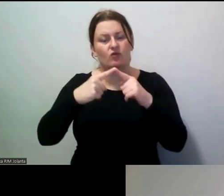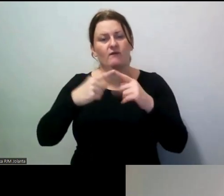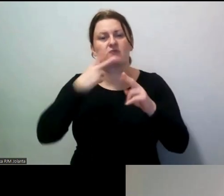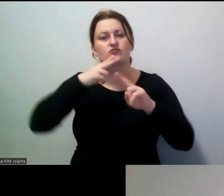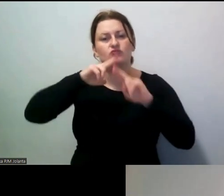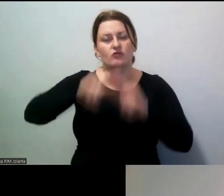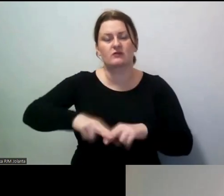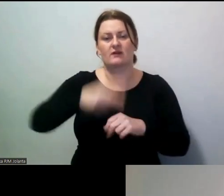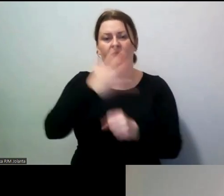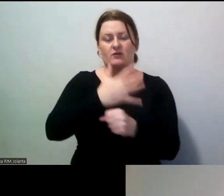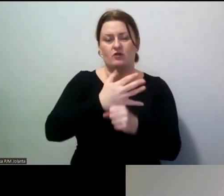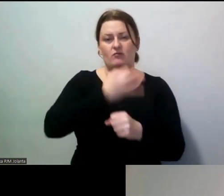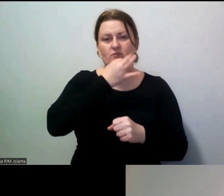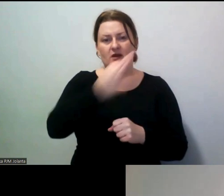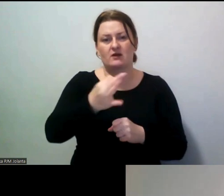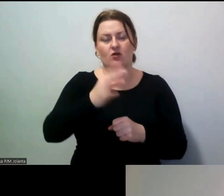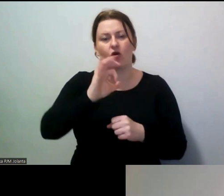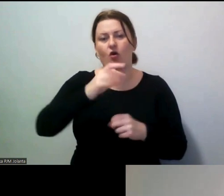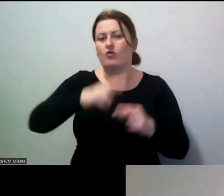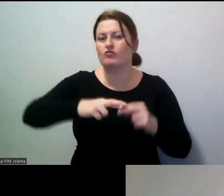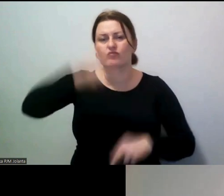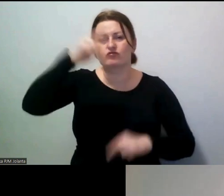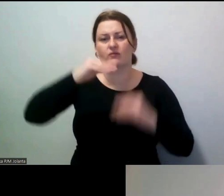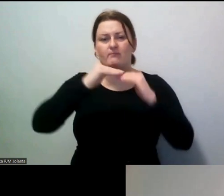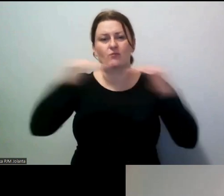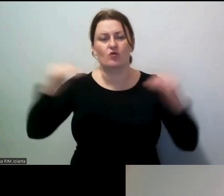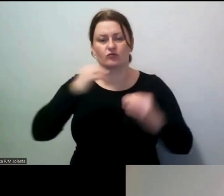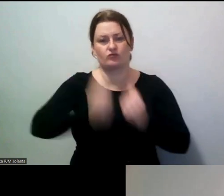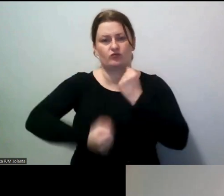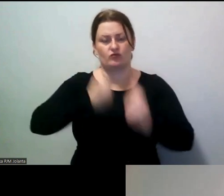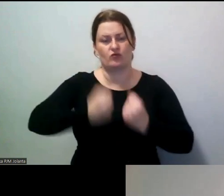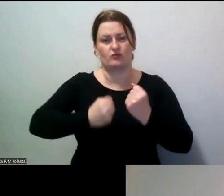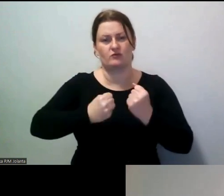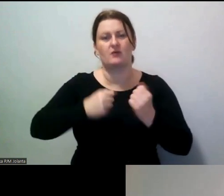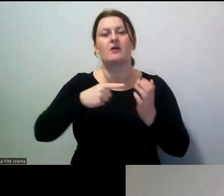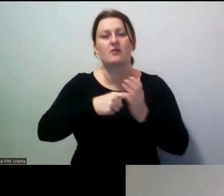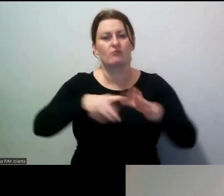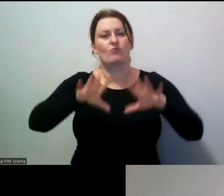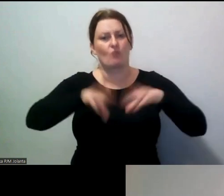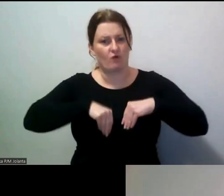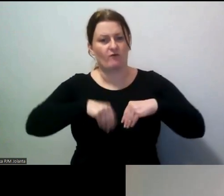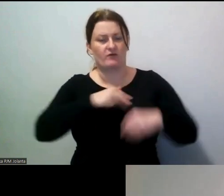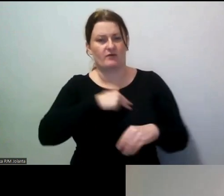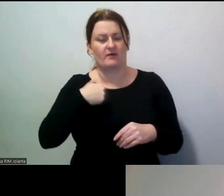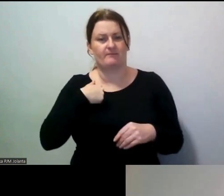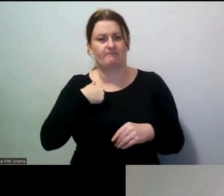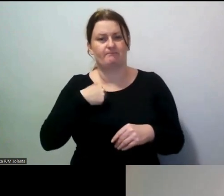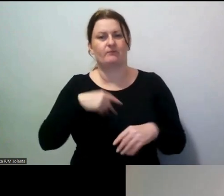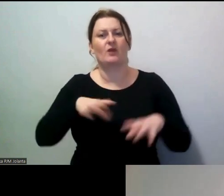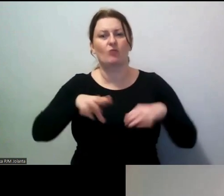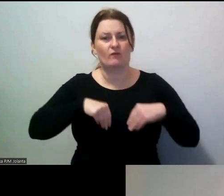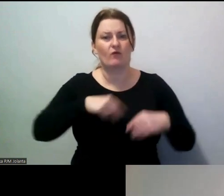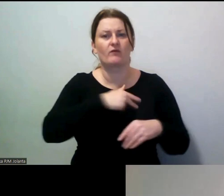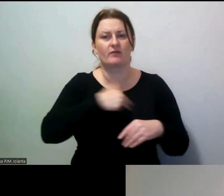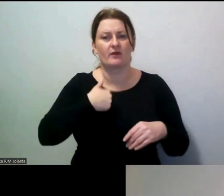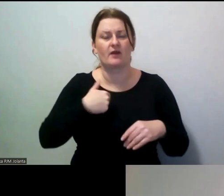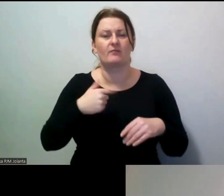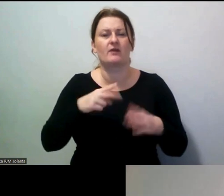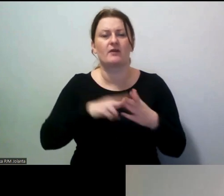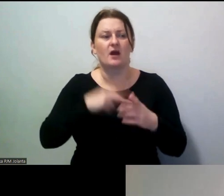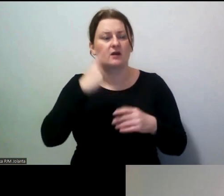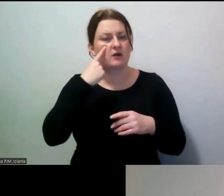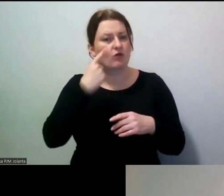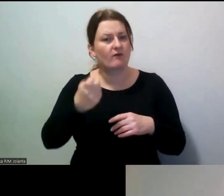50 pytań o zróżnicowanym poziomie trudności. I ten pilotaż nam na to pozwolił. Pozwolił również na